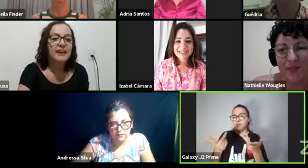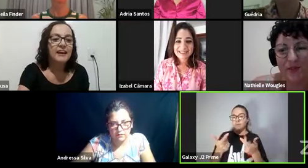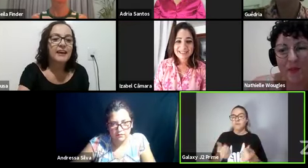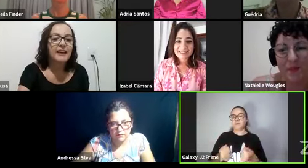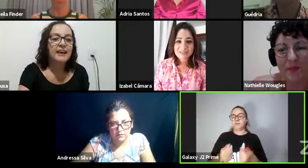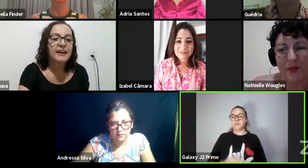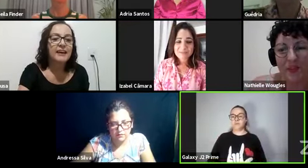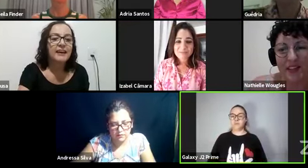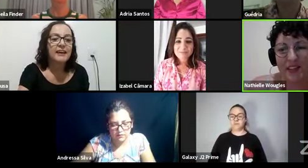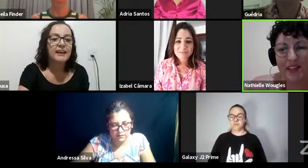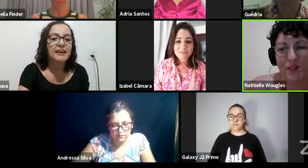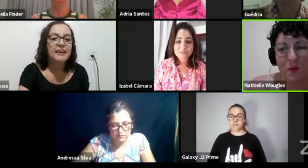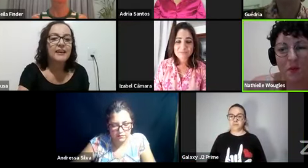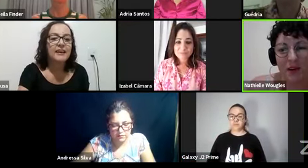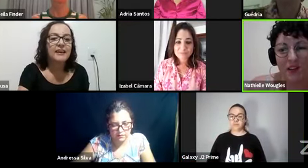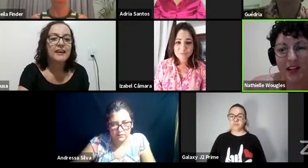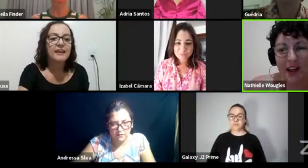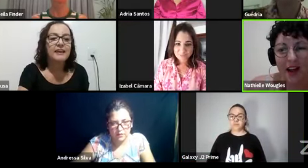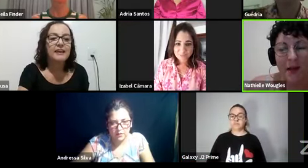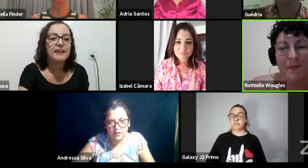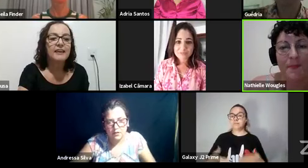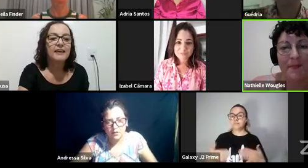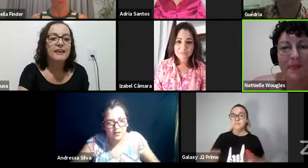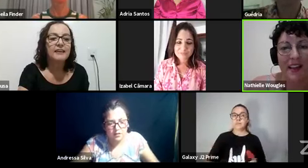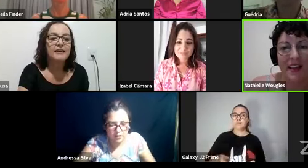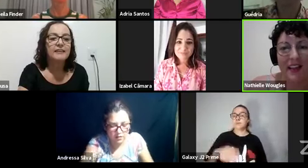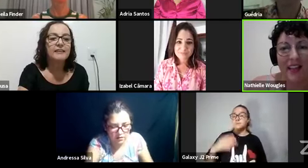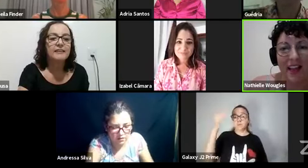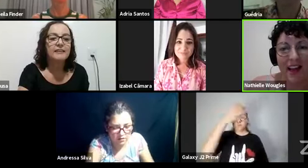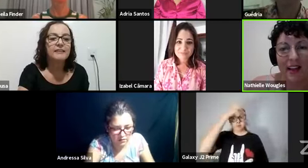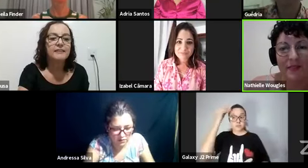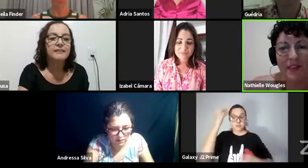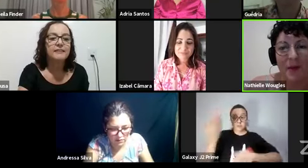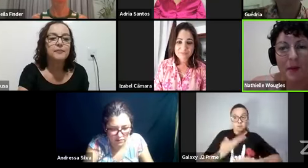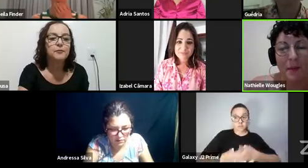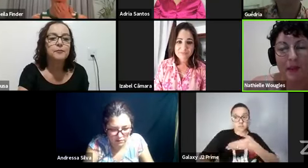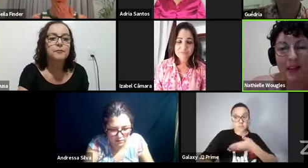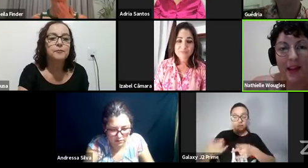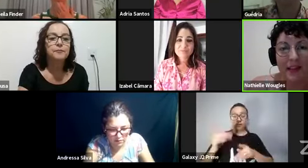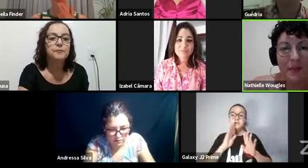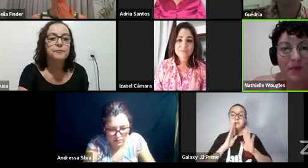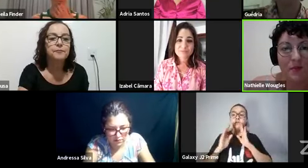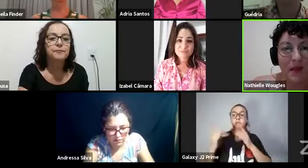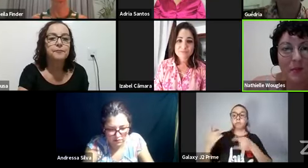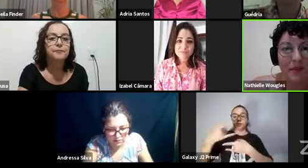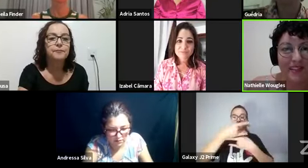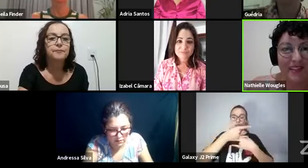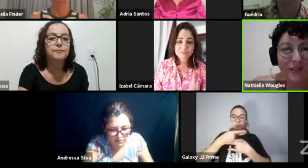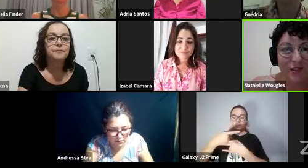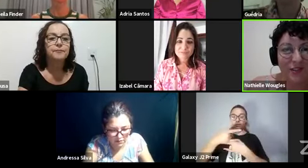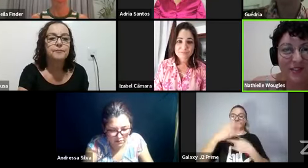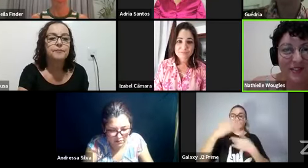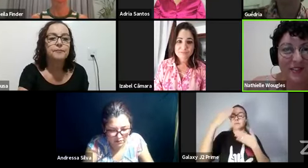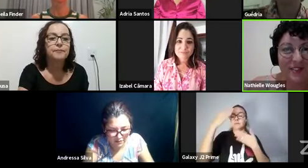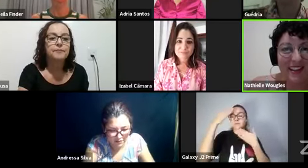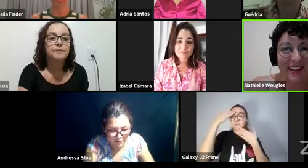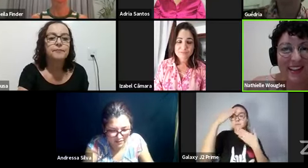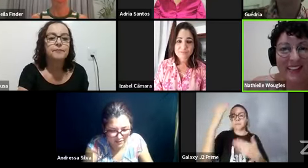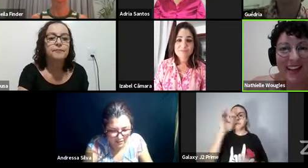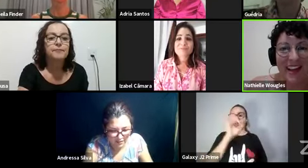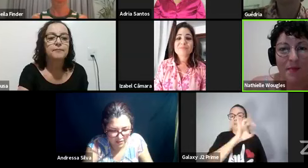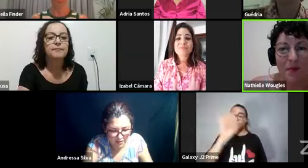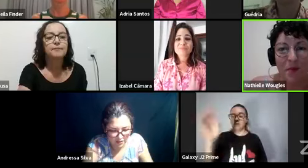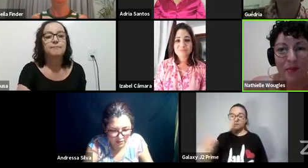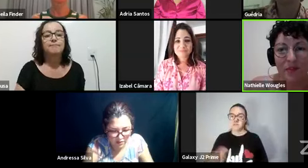Então, pessoal, não esqueçam de compartilhar a live. Obrigada mesmo pela presença de todos